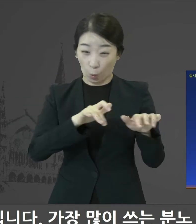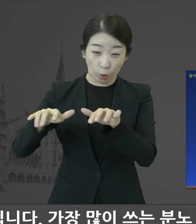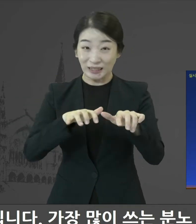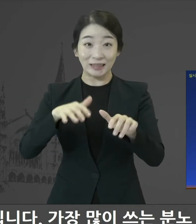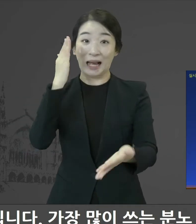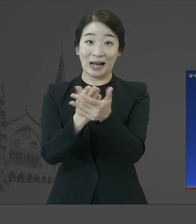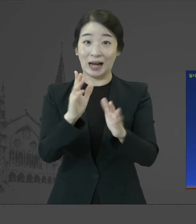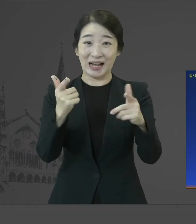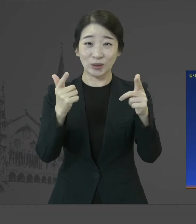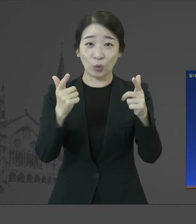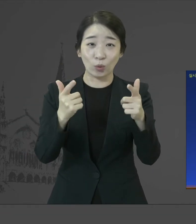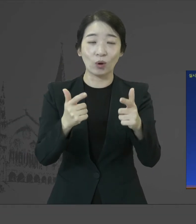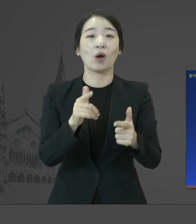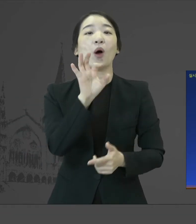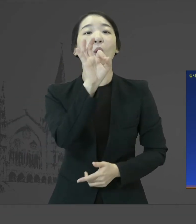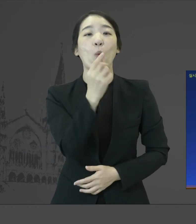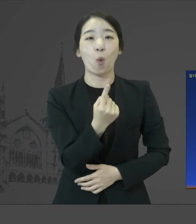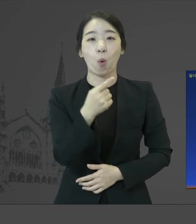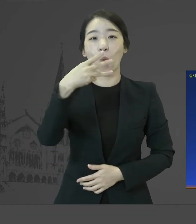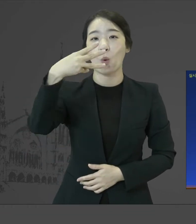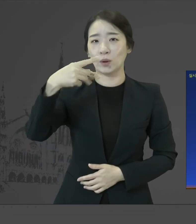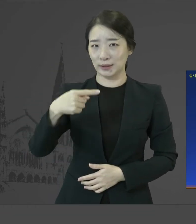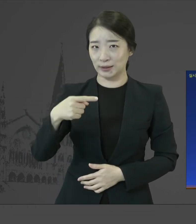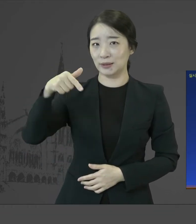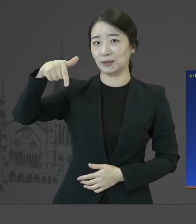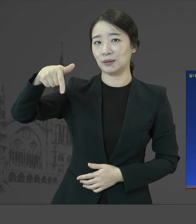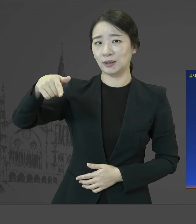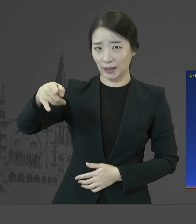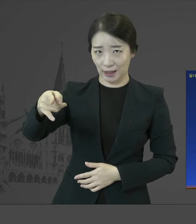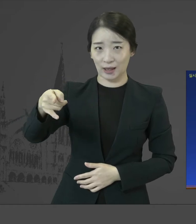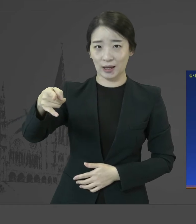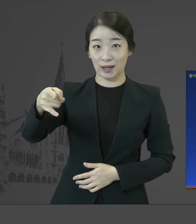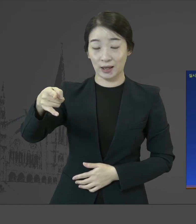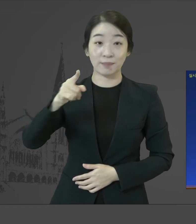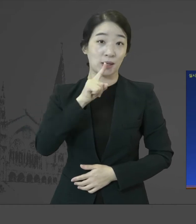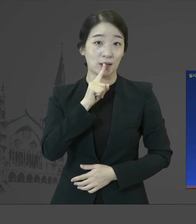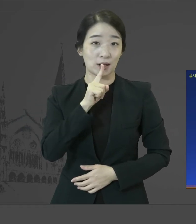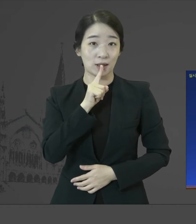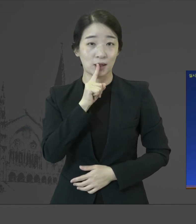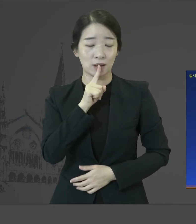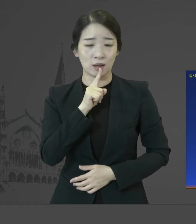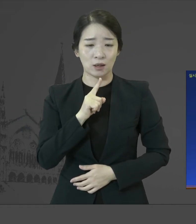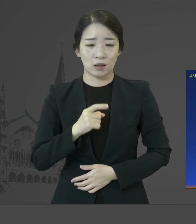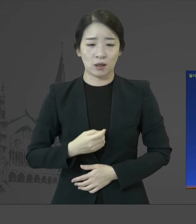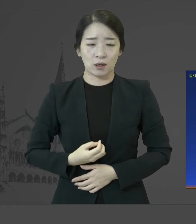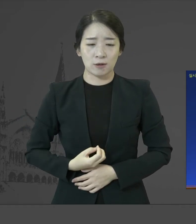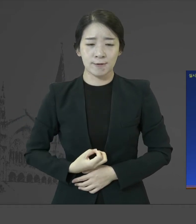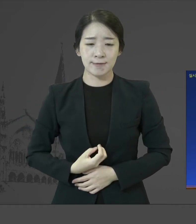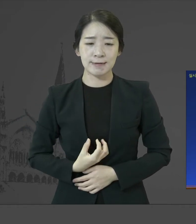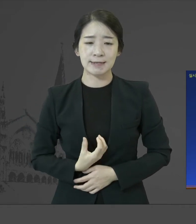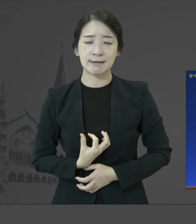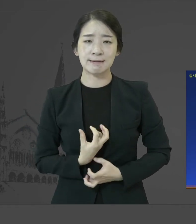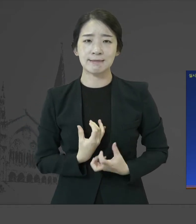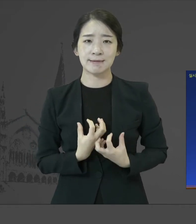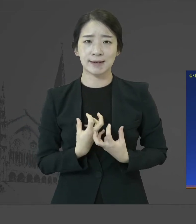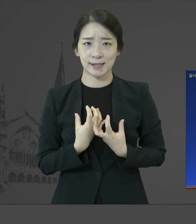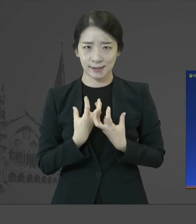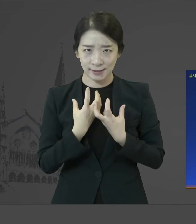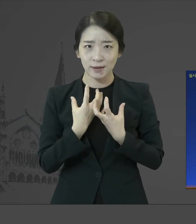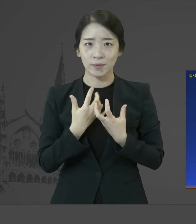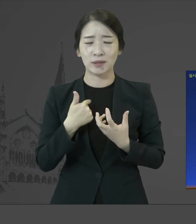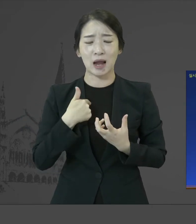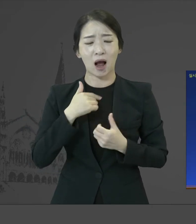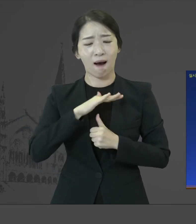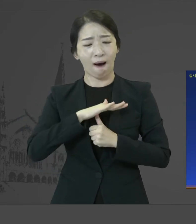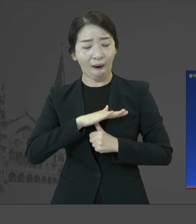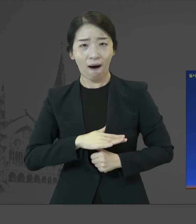속에서 올라온다는 거예요. 목 속에서 이렇게 연결해 두면 이해가 쉽죠. 속에서 자꾸 뭐가 올라오는 건데 이게 내 힘으로 절제가 안 되는 거예요.